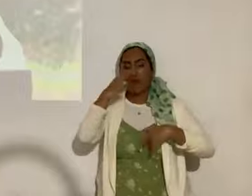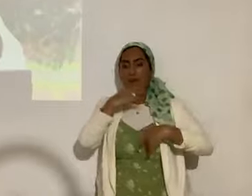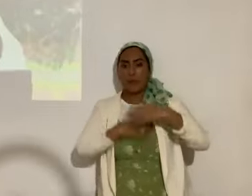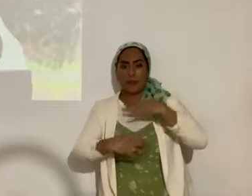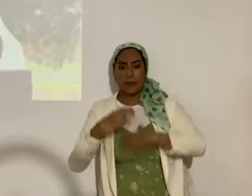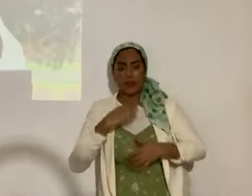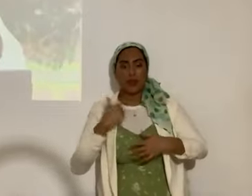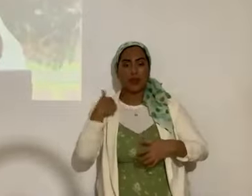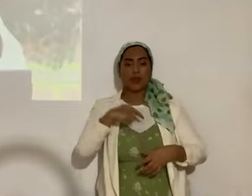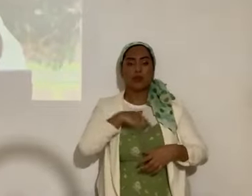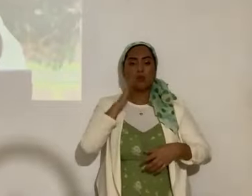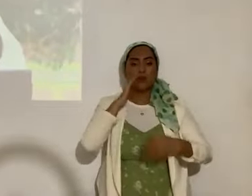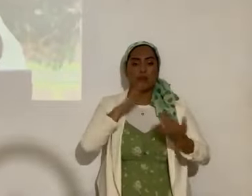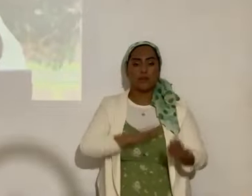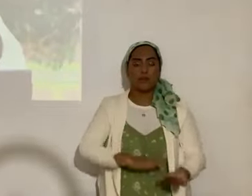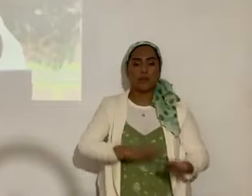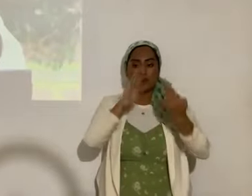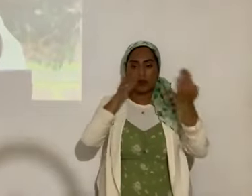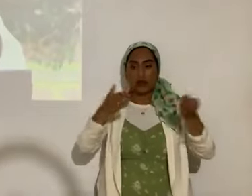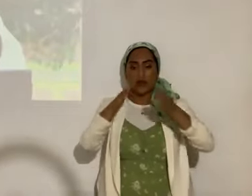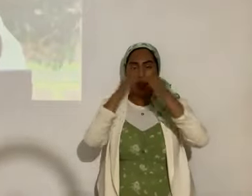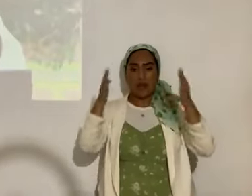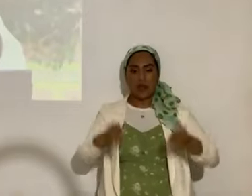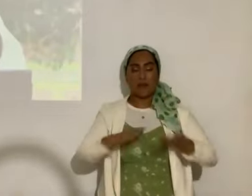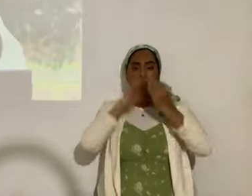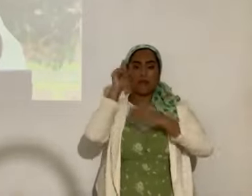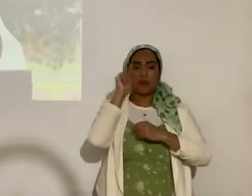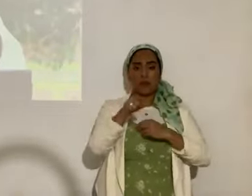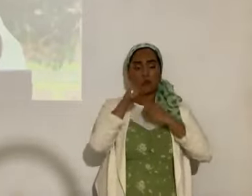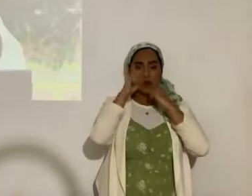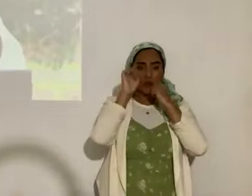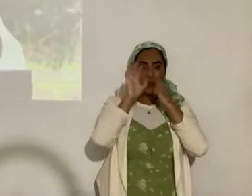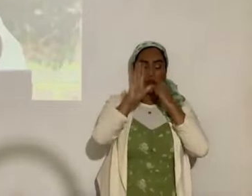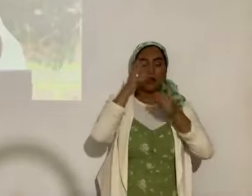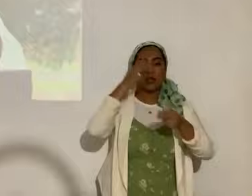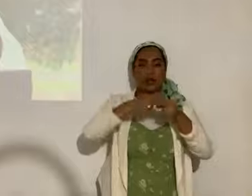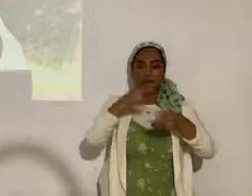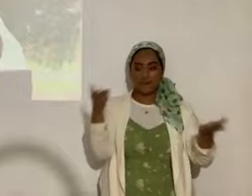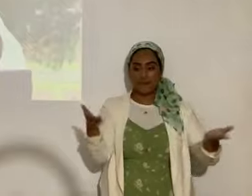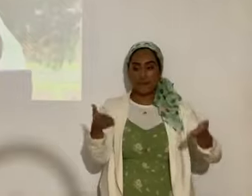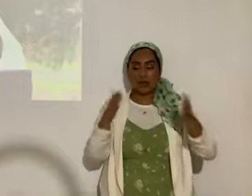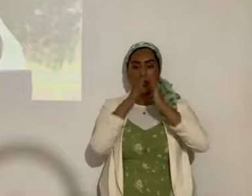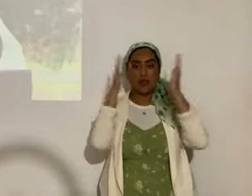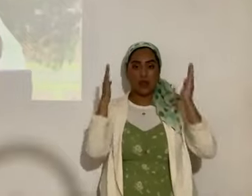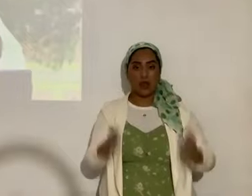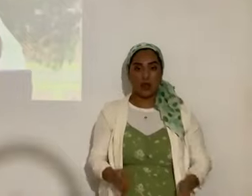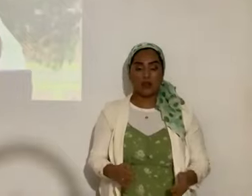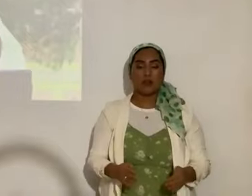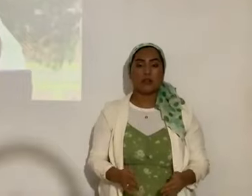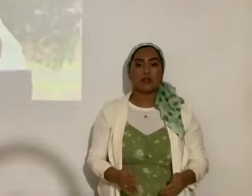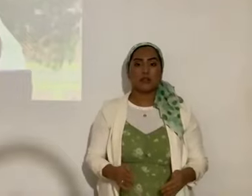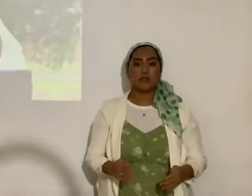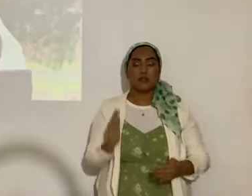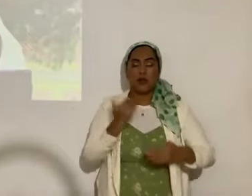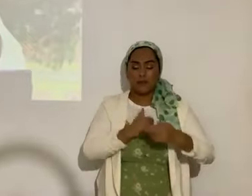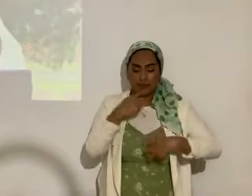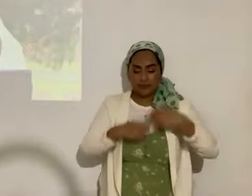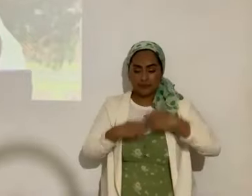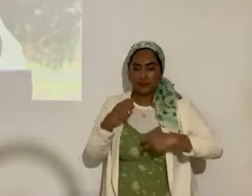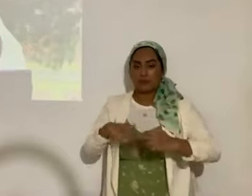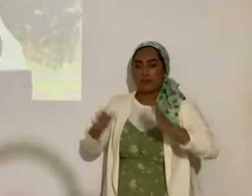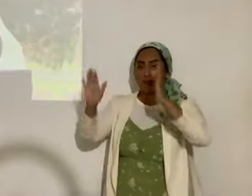Nos presentaremos delante de esta casa y delante de ti porque tu nombre está en esta casa y a causa de nuestras tribulaciones